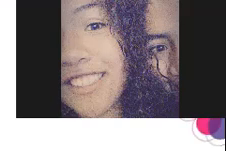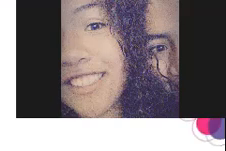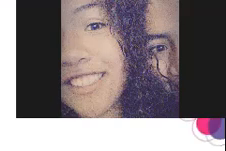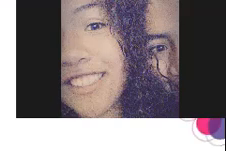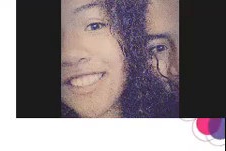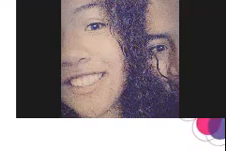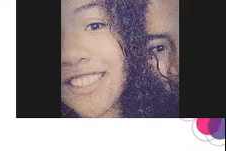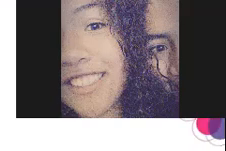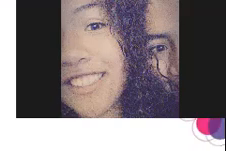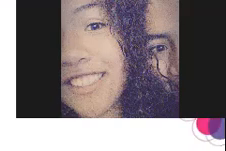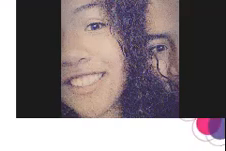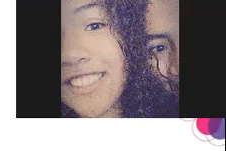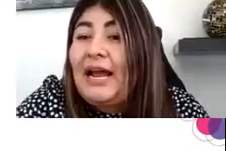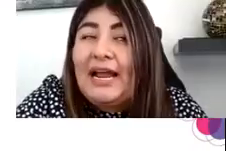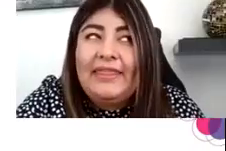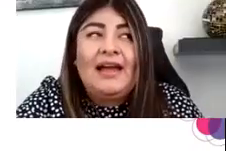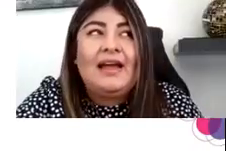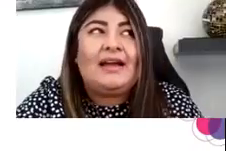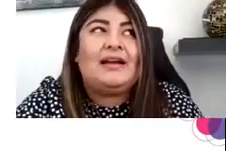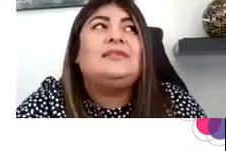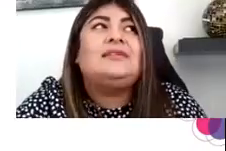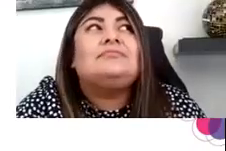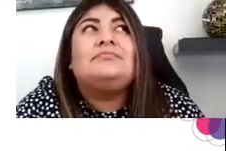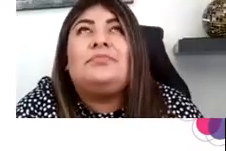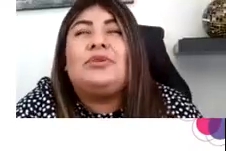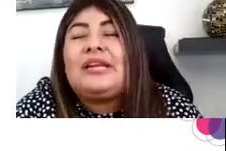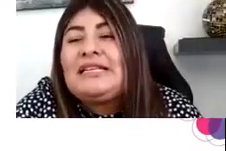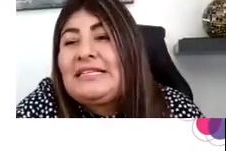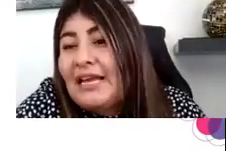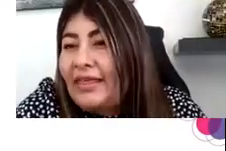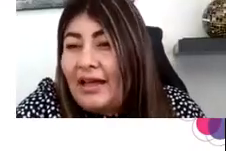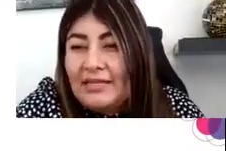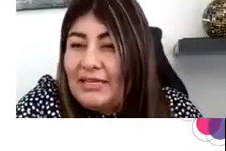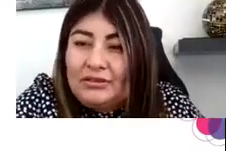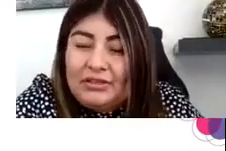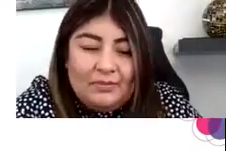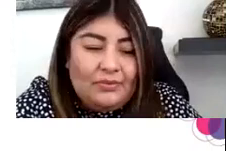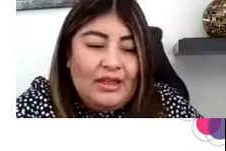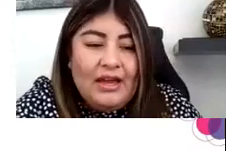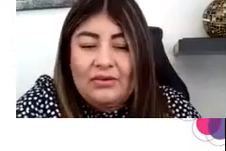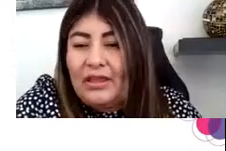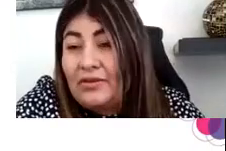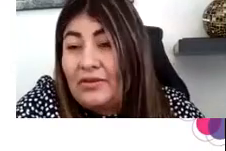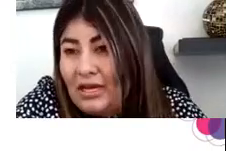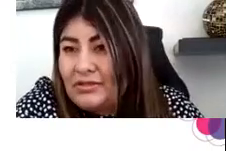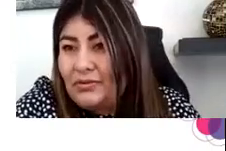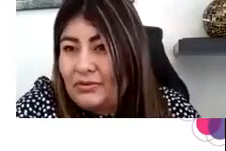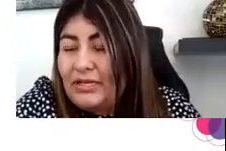incorrecto. Sí, mira, cada, podría decirse que cada cierto tiempo, cada año, cada dos años, según se